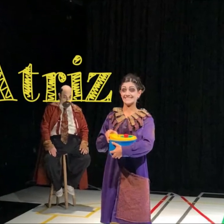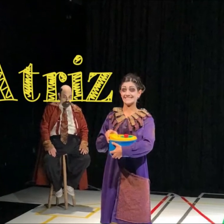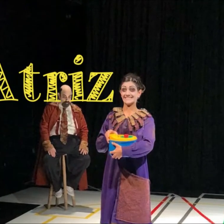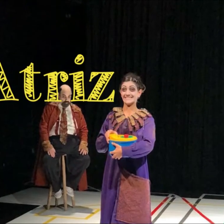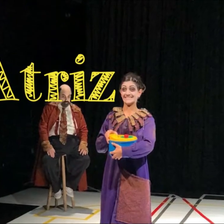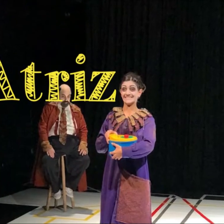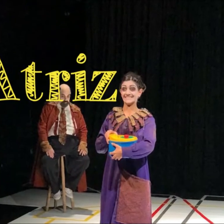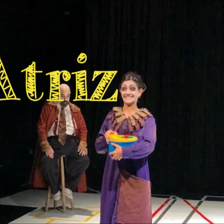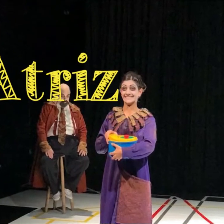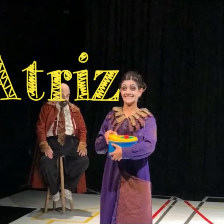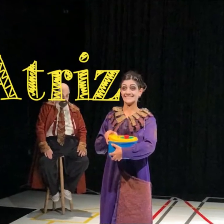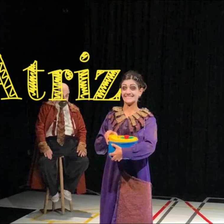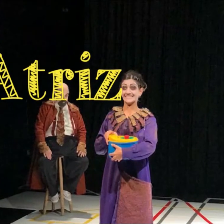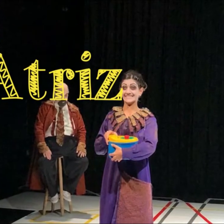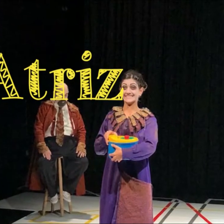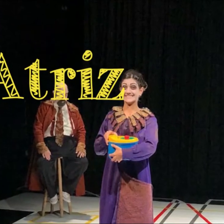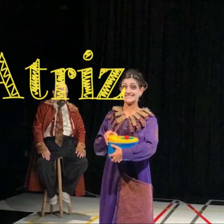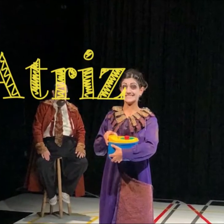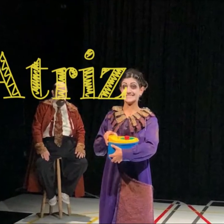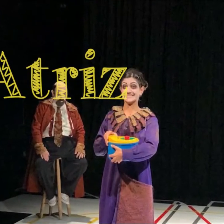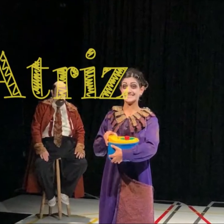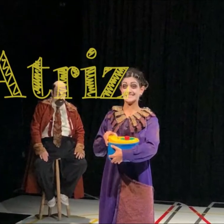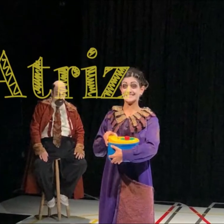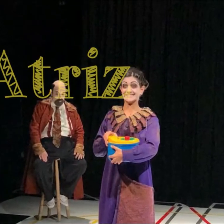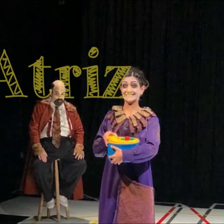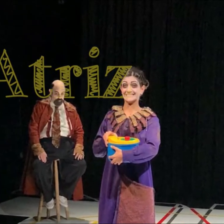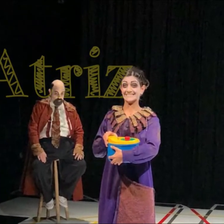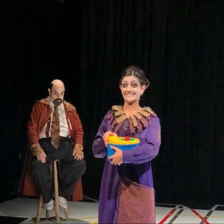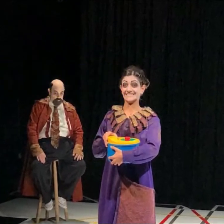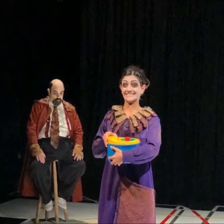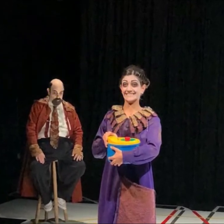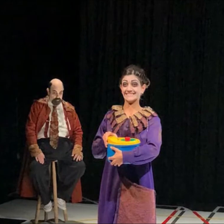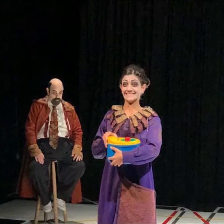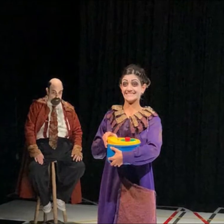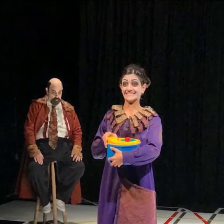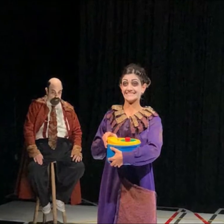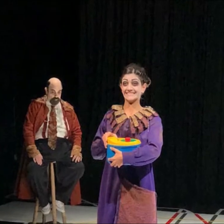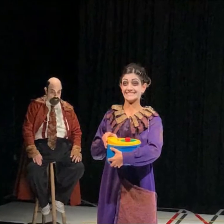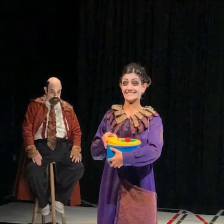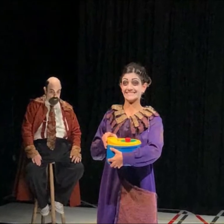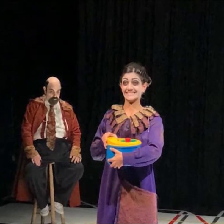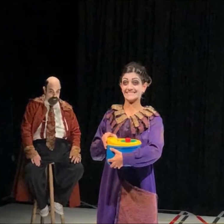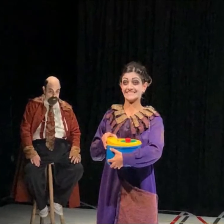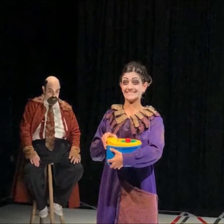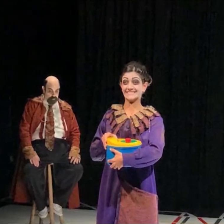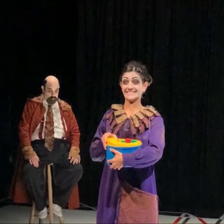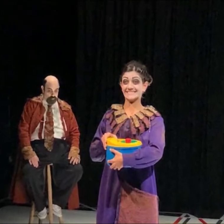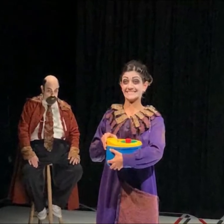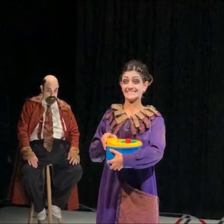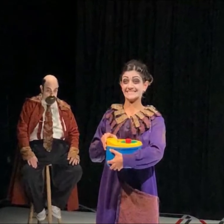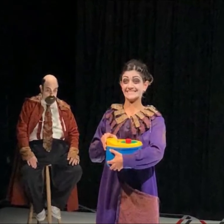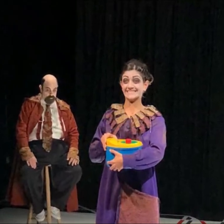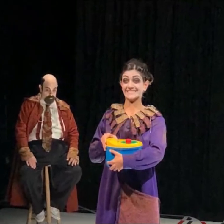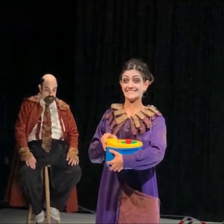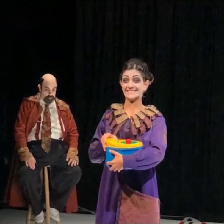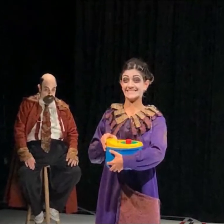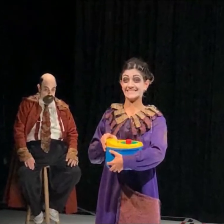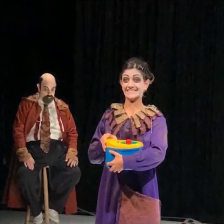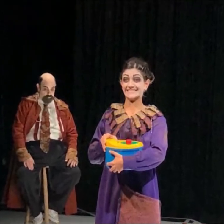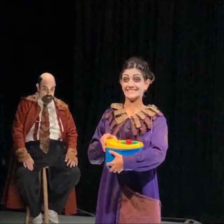fitas coloridas formando linhas e quadrados, vê-se a Mariana, com um vestido roxo com grande bolso e golas marrons e meia